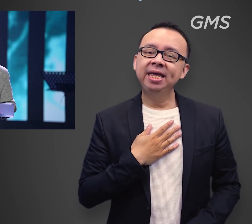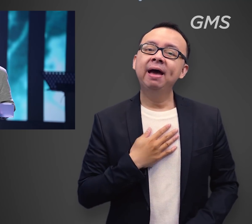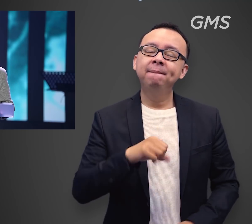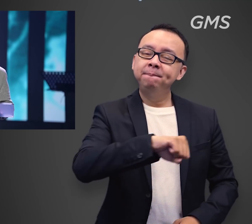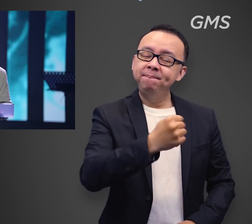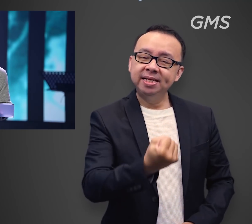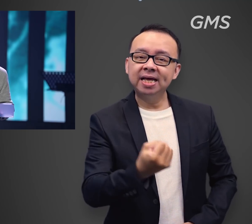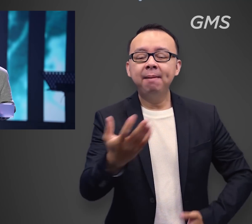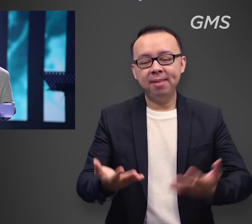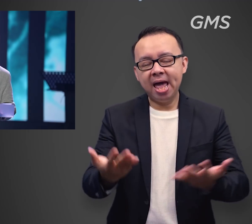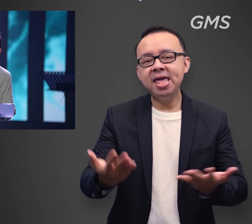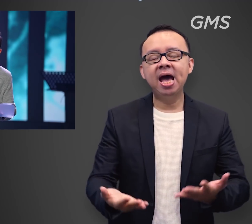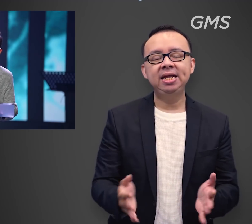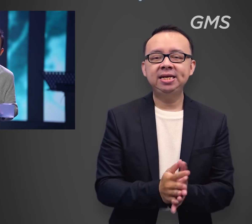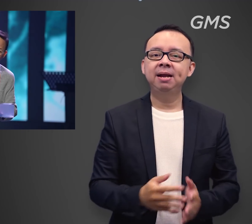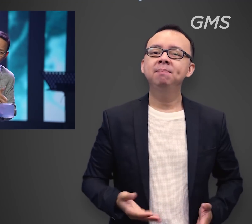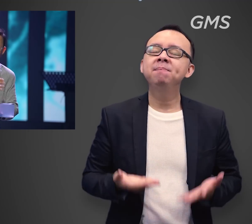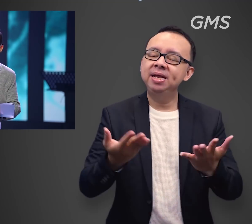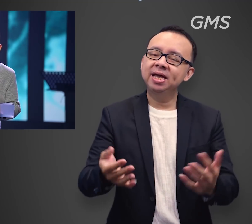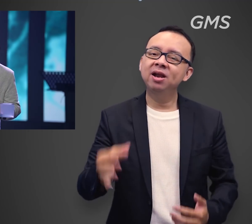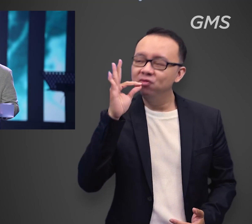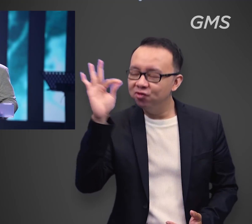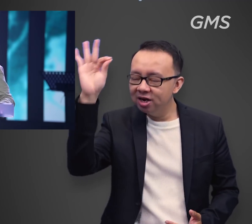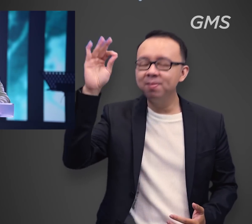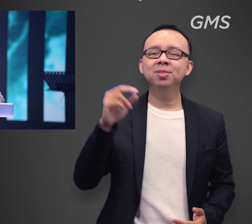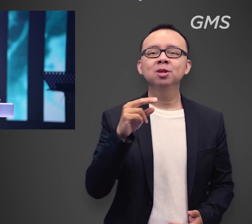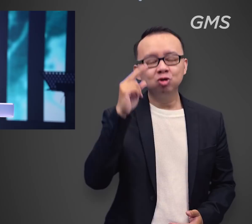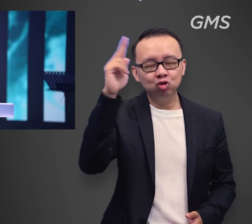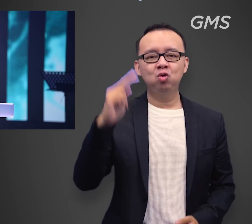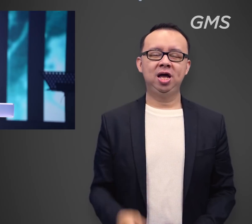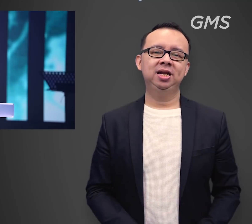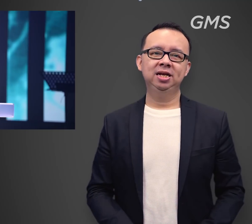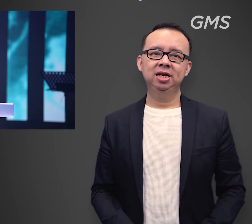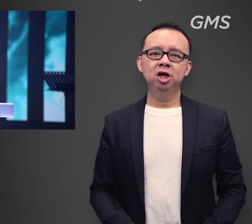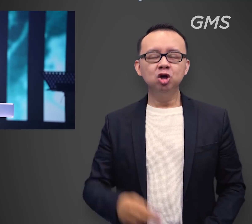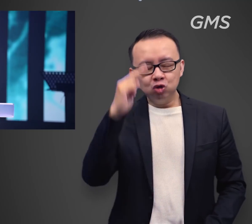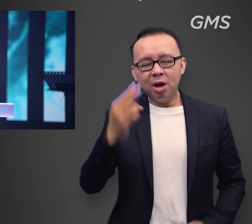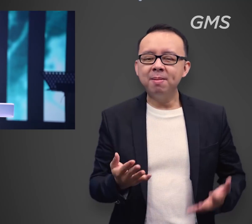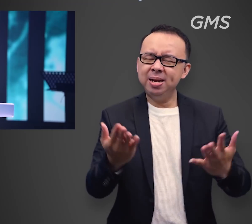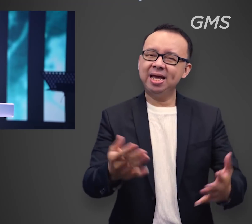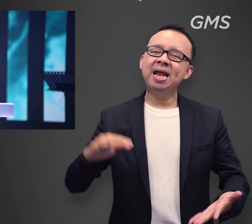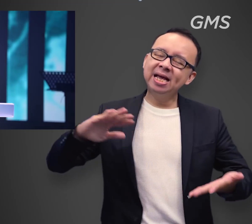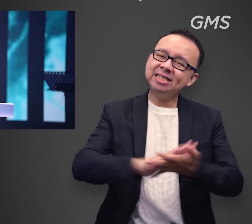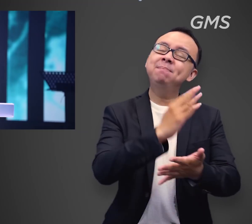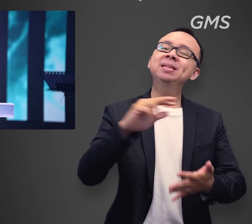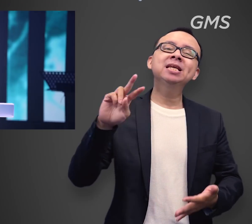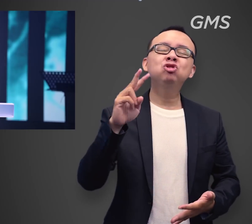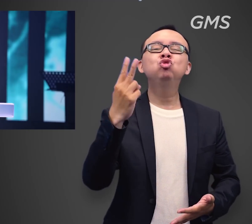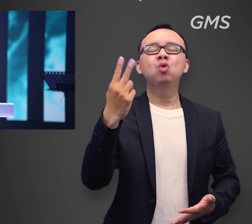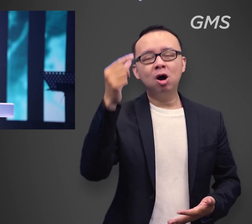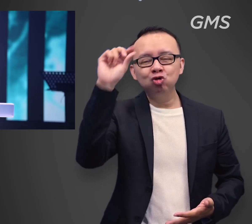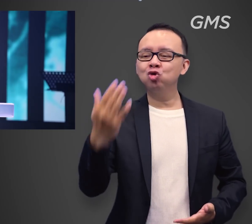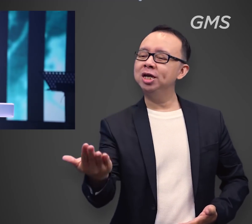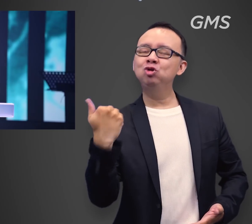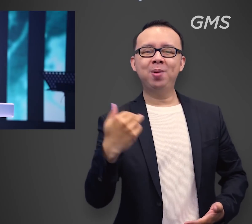Anda. Saya percaya hidup saya ini adalah kesempatan yang kedua yang Tuhan berikan buat hidup saya. Ada banyak dalam peristiwa